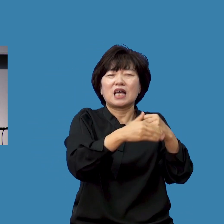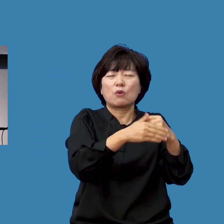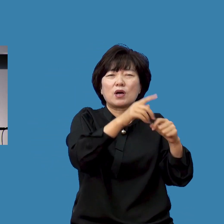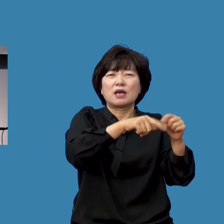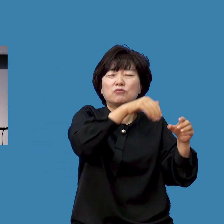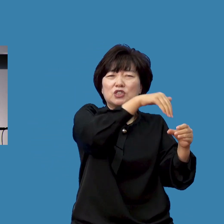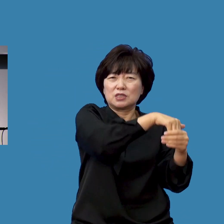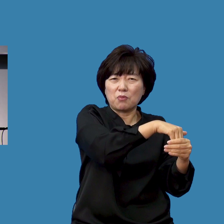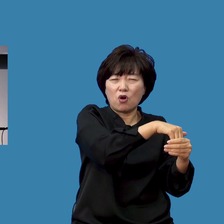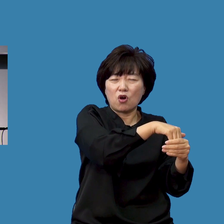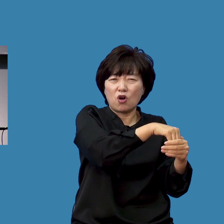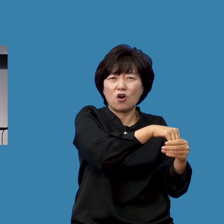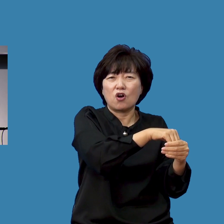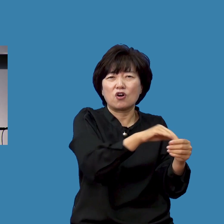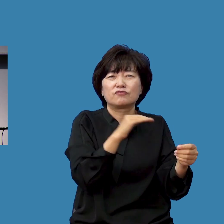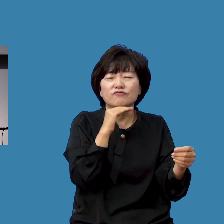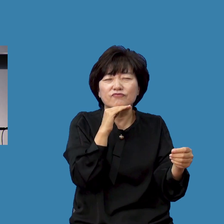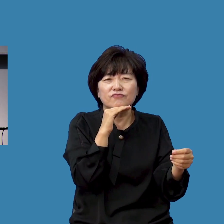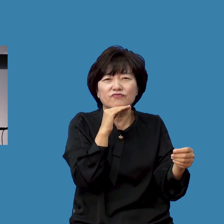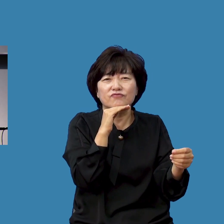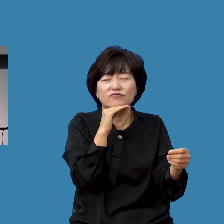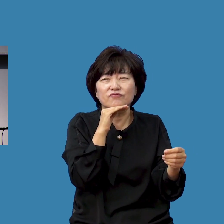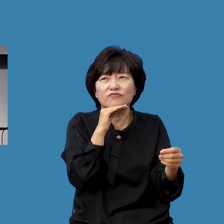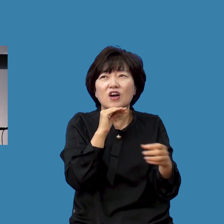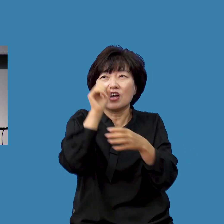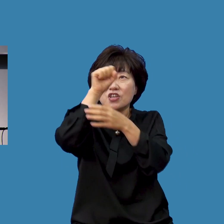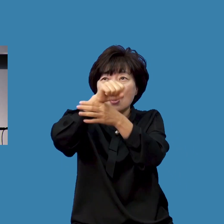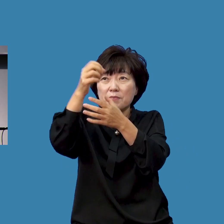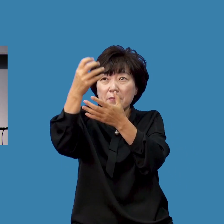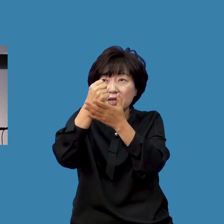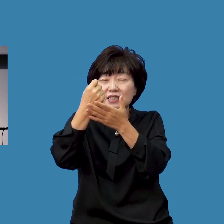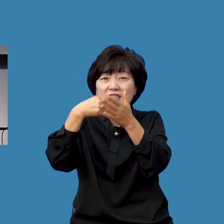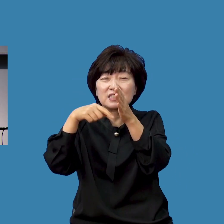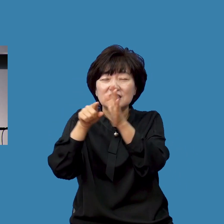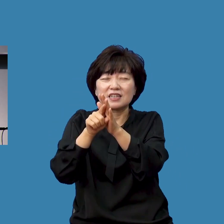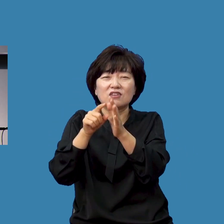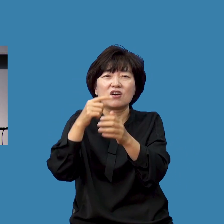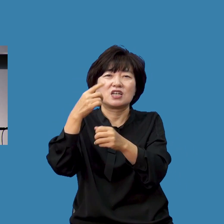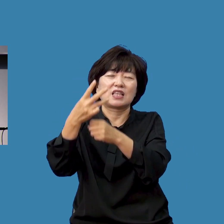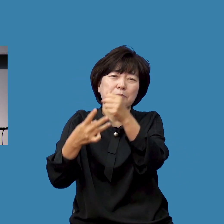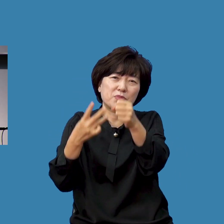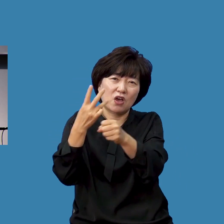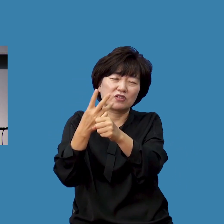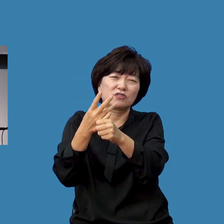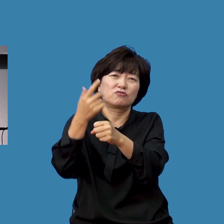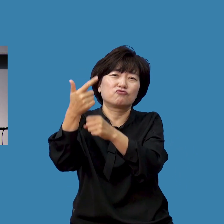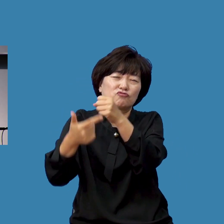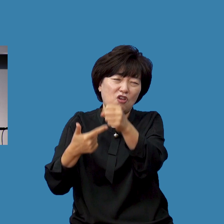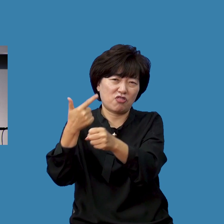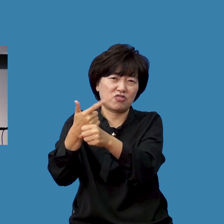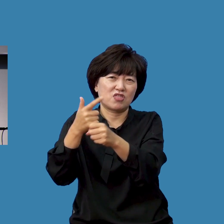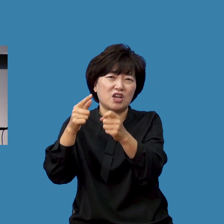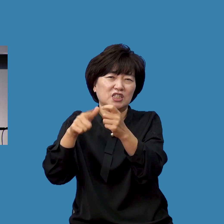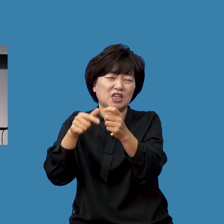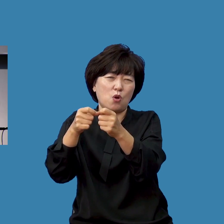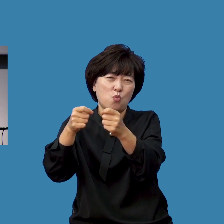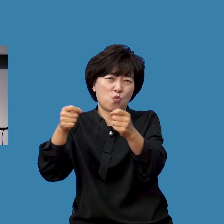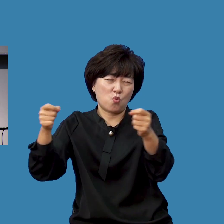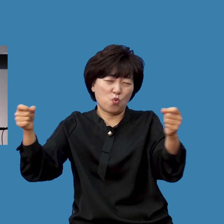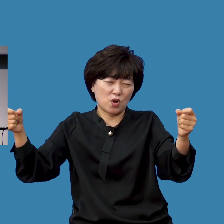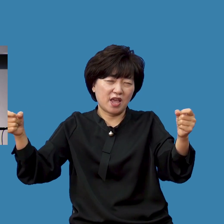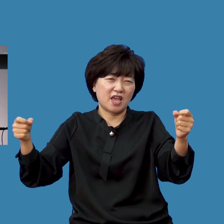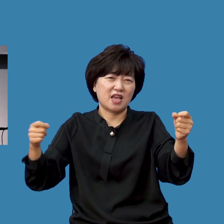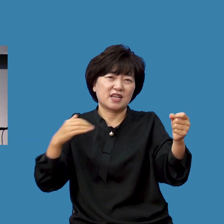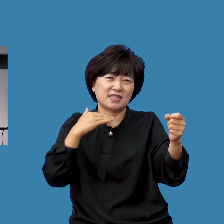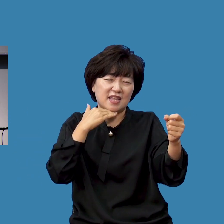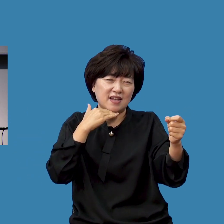심잖아요. 사과 씨앗을 심으면 열매를 따게 되기까지 짧으면 3년, 길면 6년 걸린대요. 그 정도 시간이